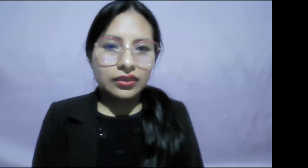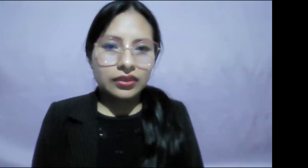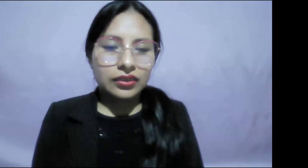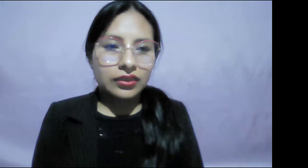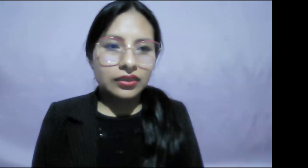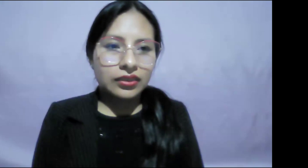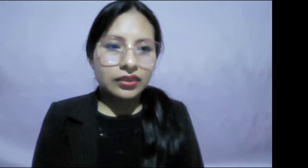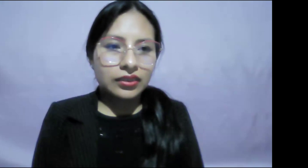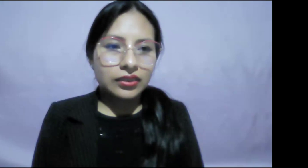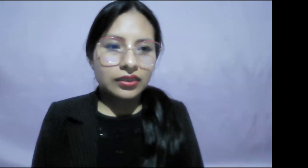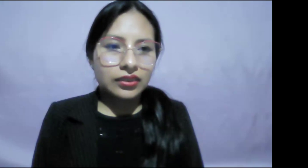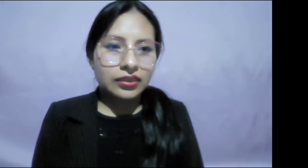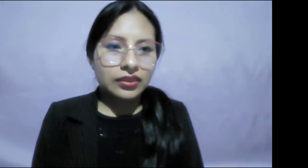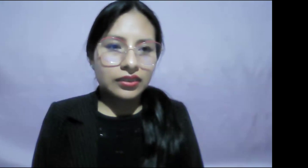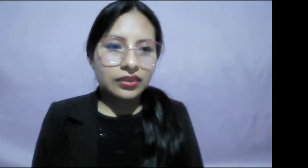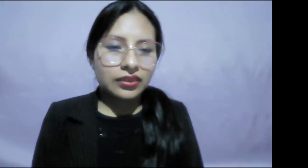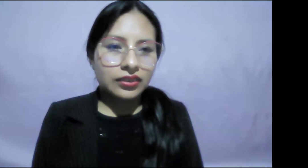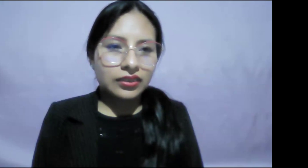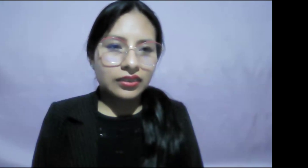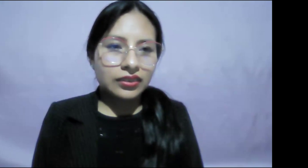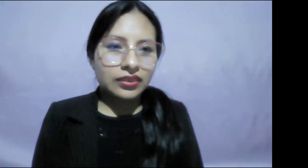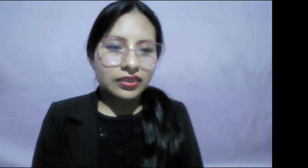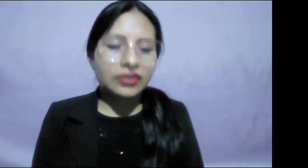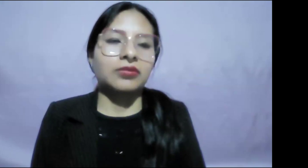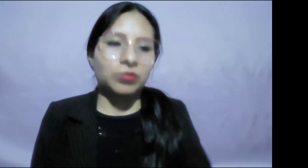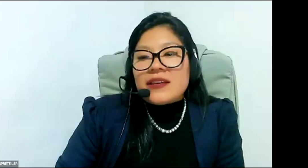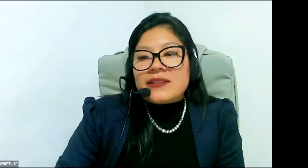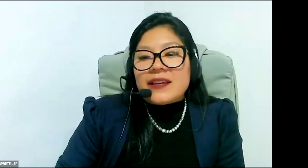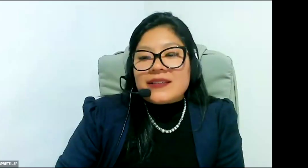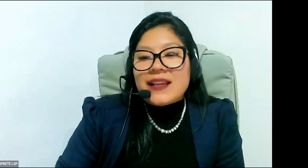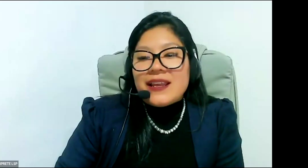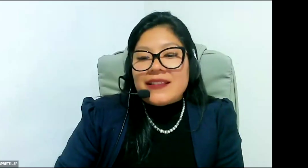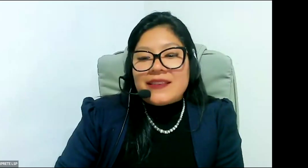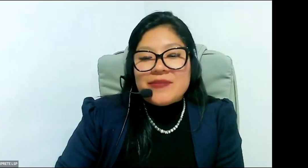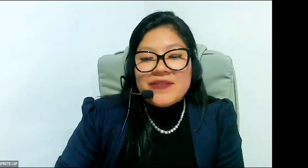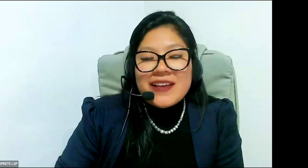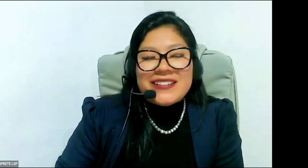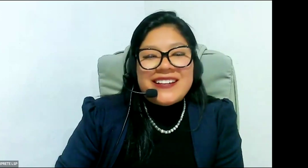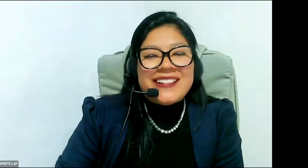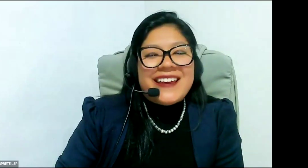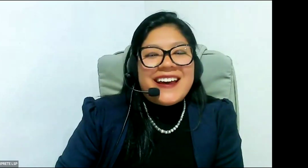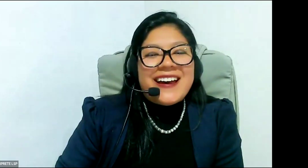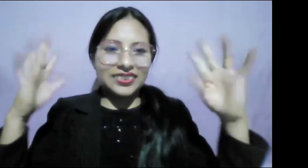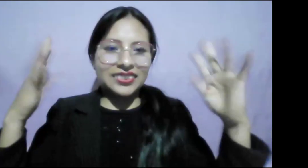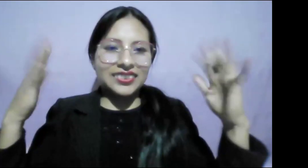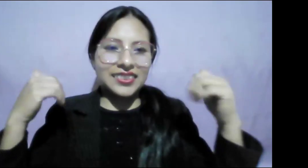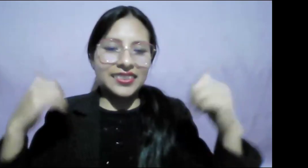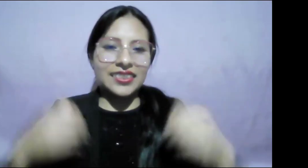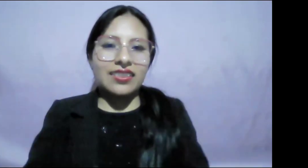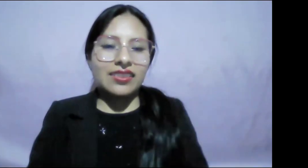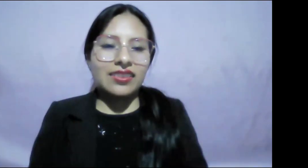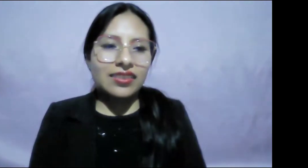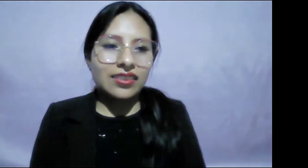nos ayudas Ahí está Excelente muy bien Cintia